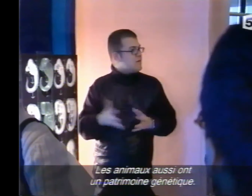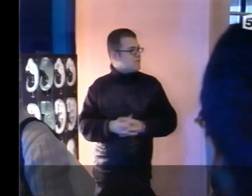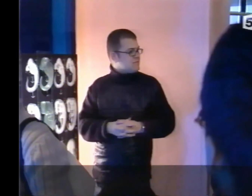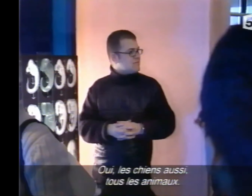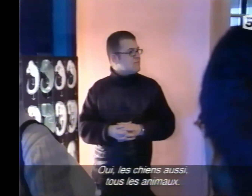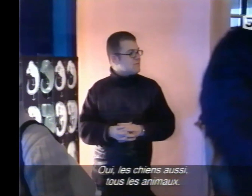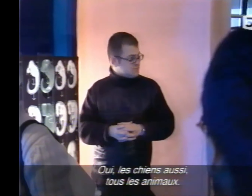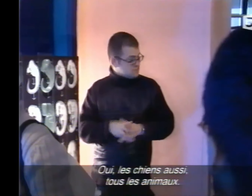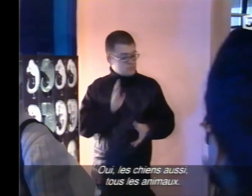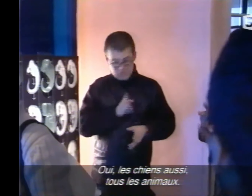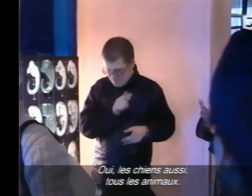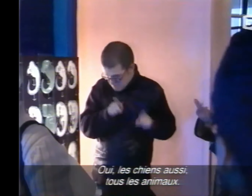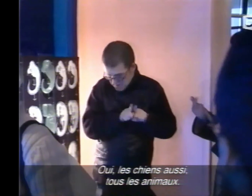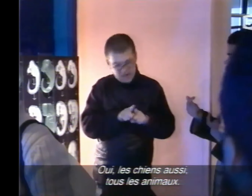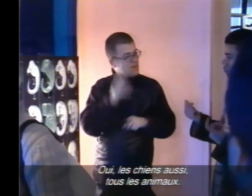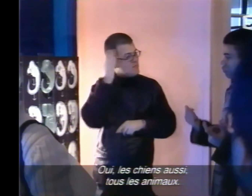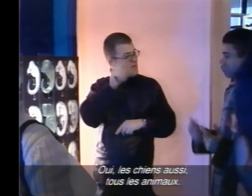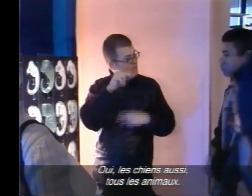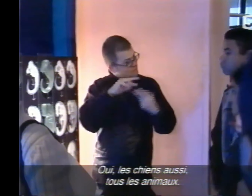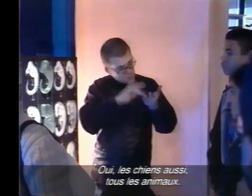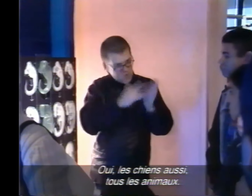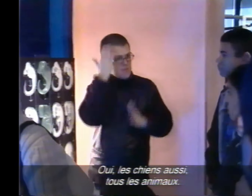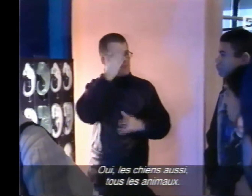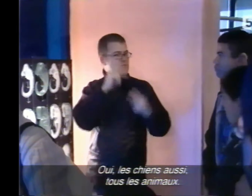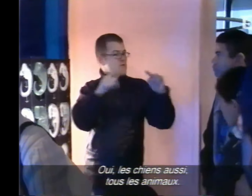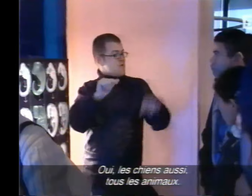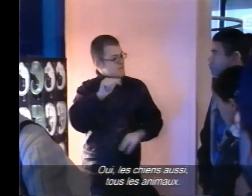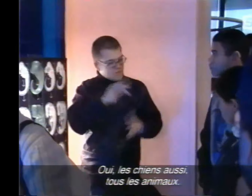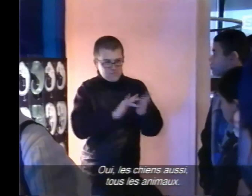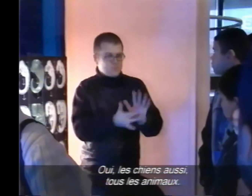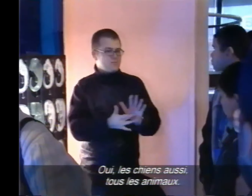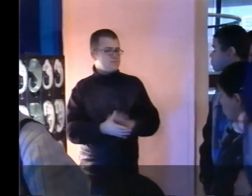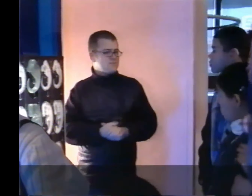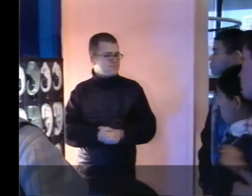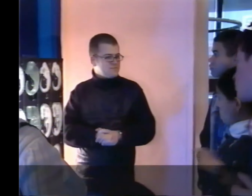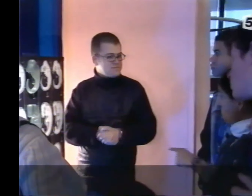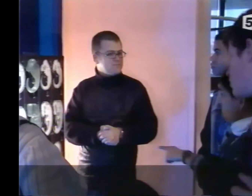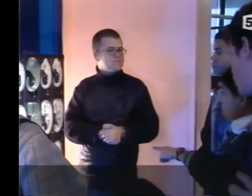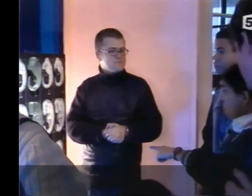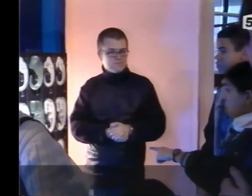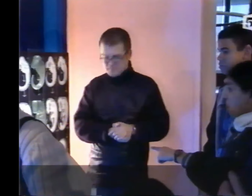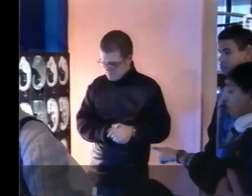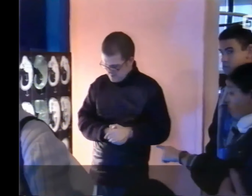elles ont aussi d'autres vertus. Elles servent notamment à dépister les maladies génétiques à un stade